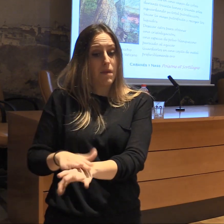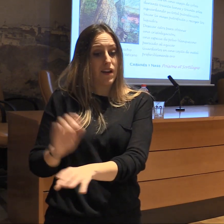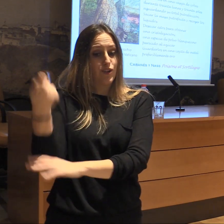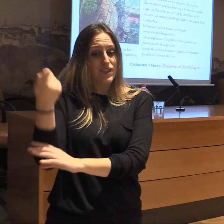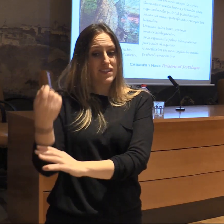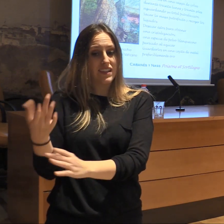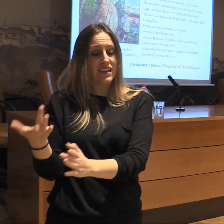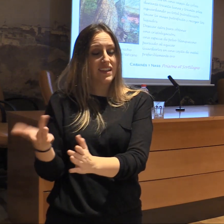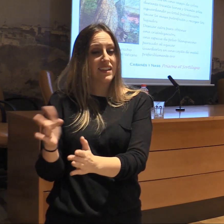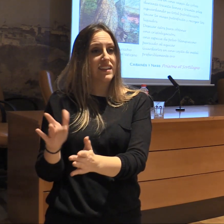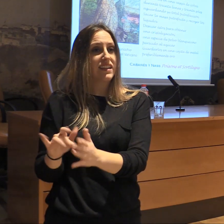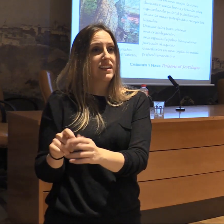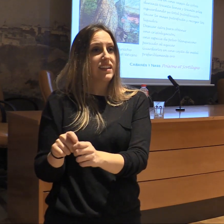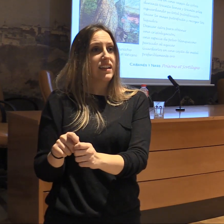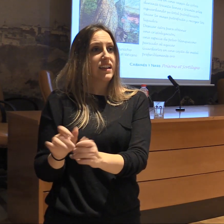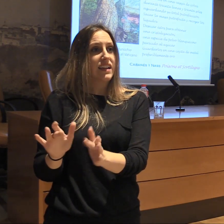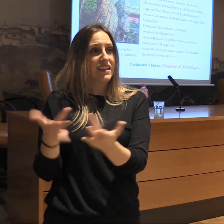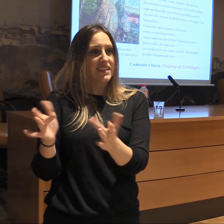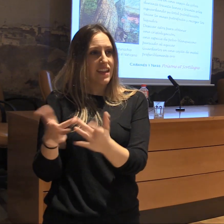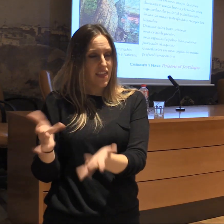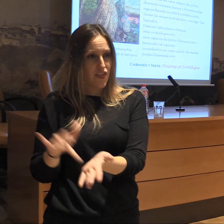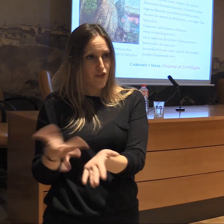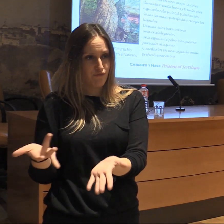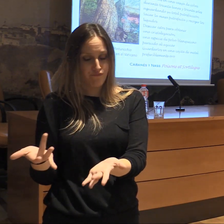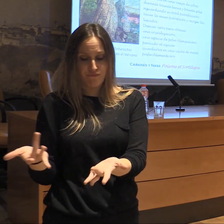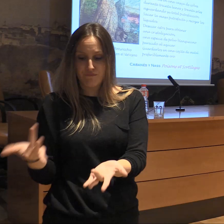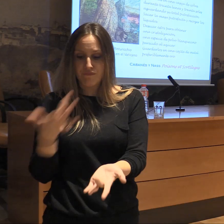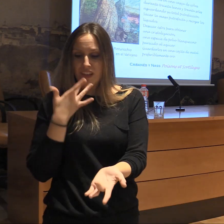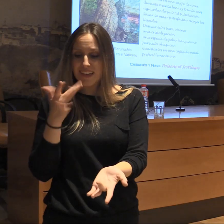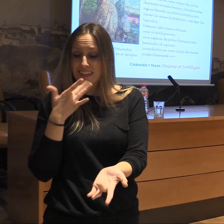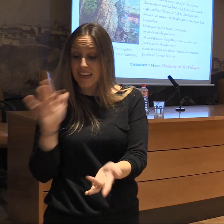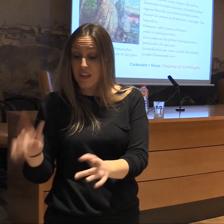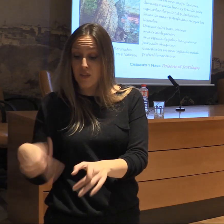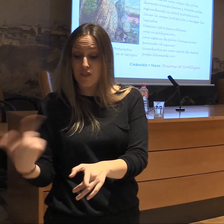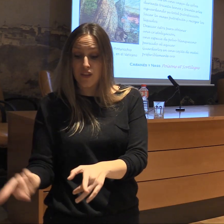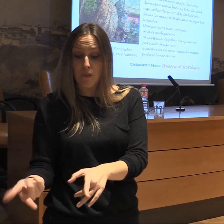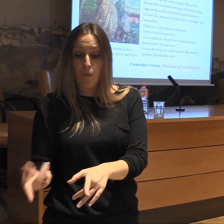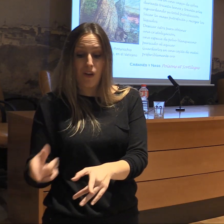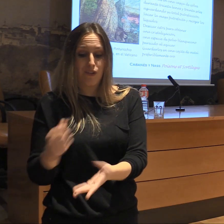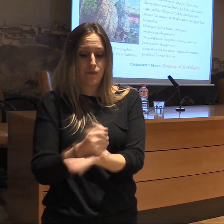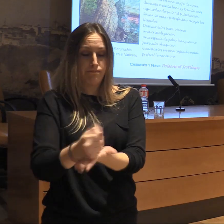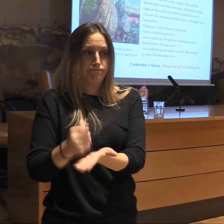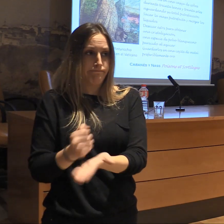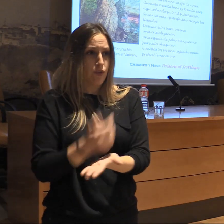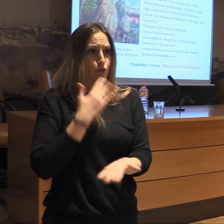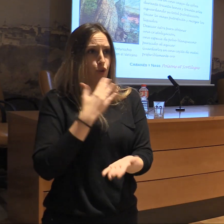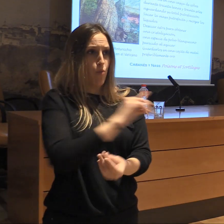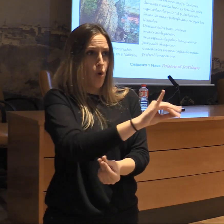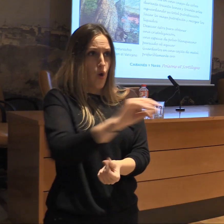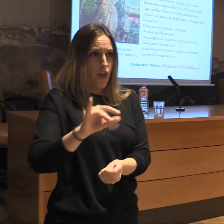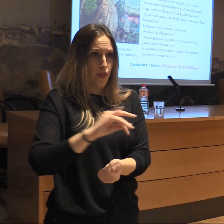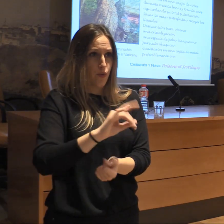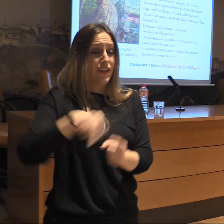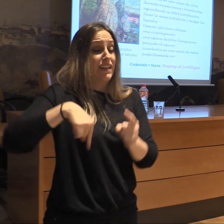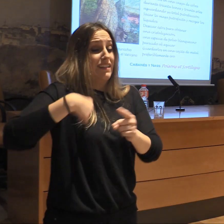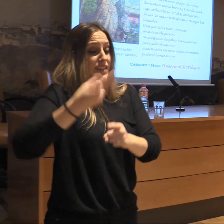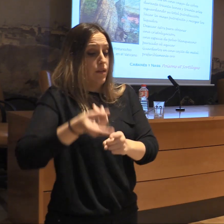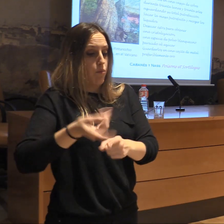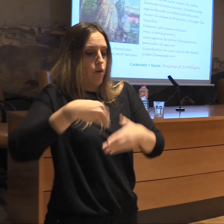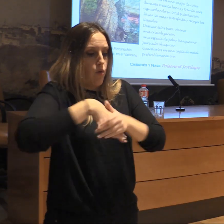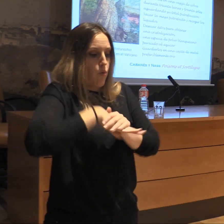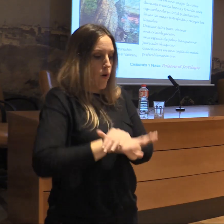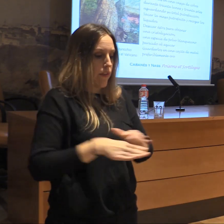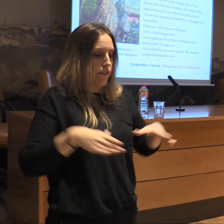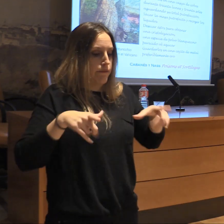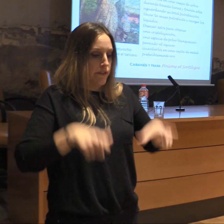de polvo blanquecino parecido al azúcar. Guardarlos en una cajita de metal, preferentemente oro.